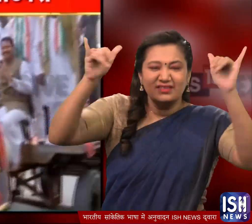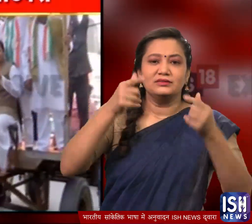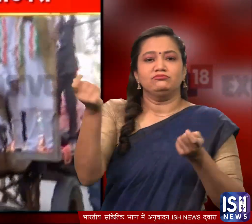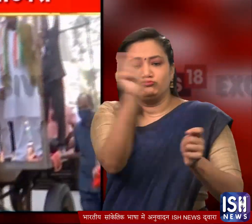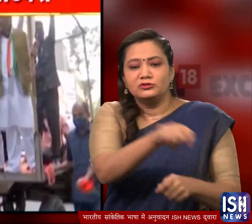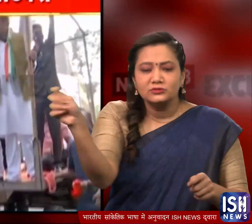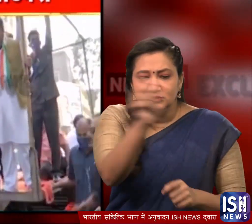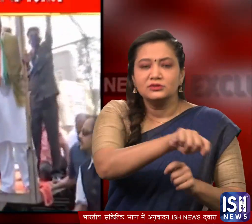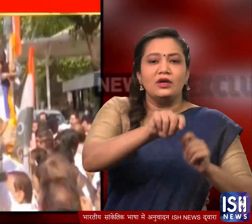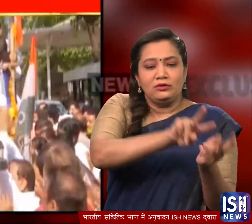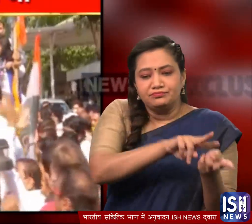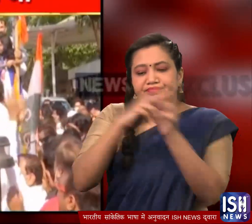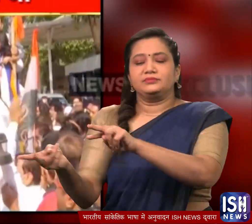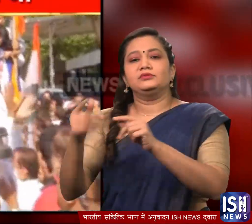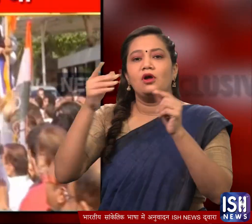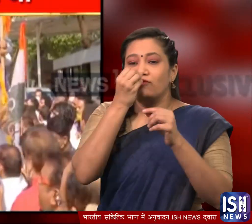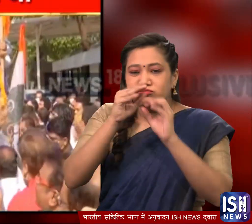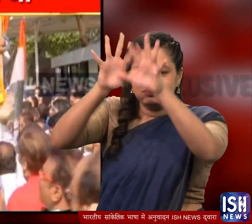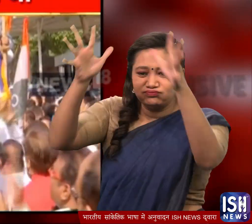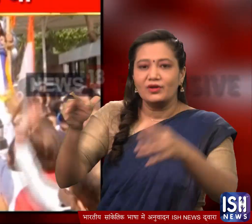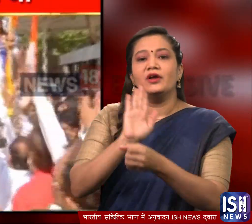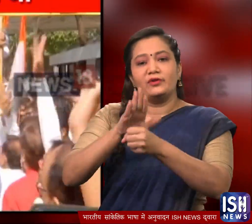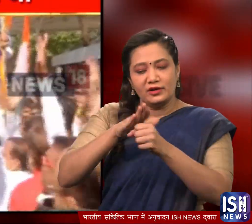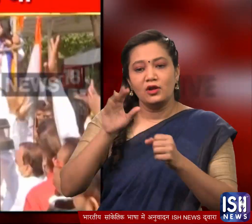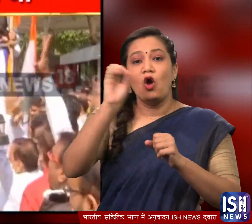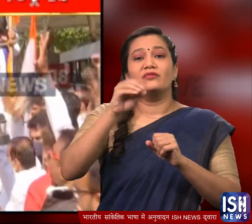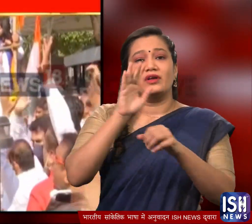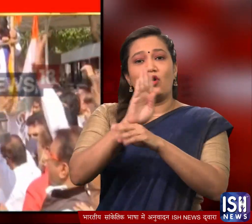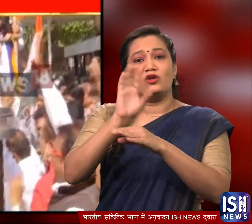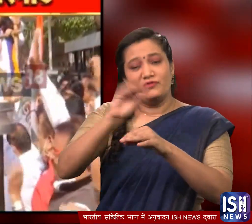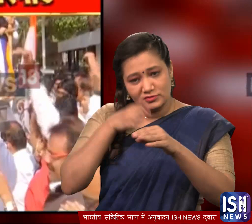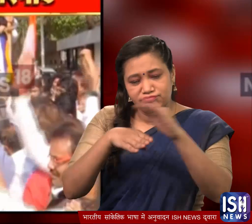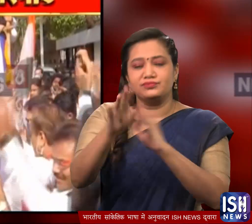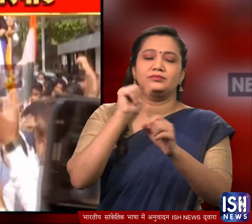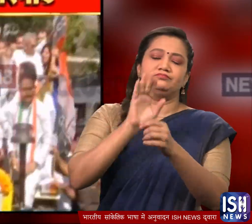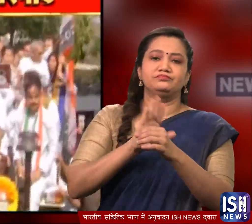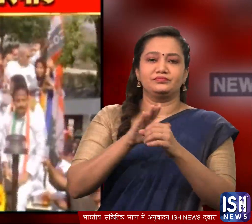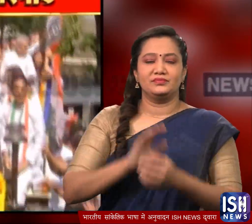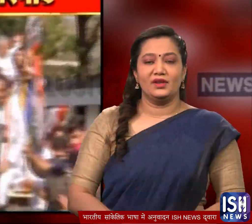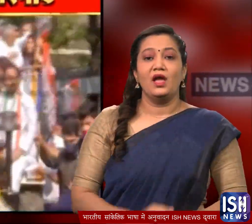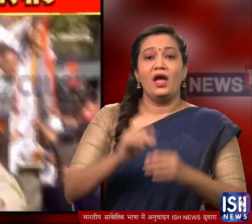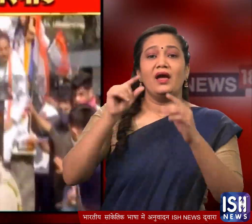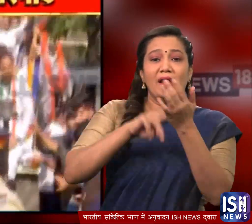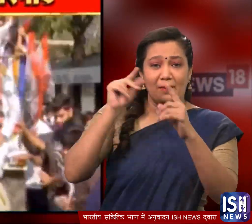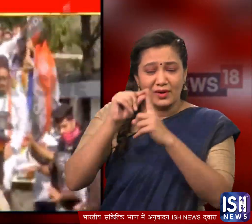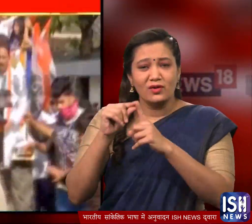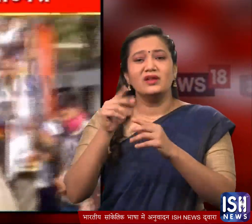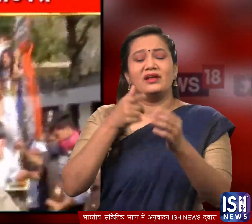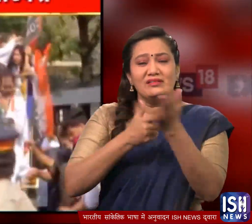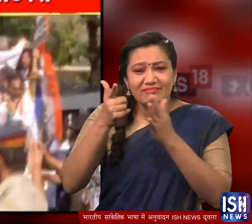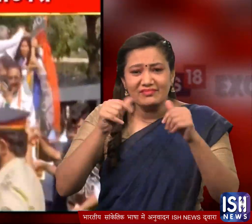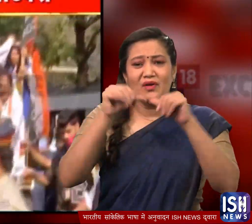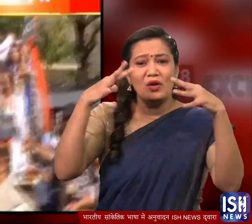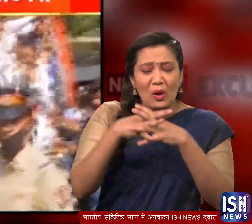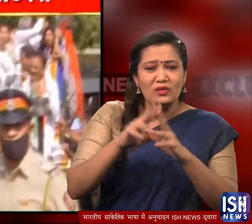चलाने के बाद वो फूलों से सजे एक ट्रैक्टर पर सवार हो गए और पार्टी दफ्तर की तरफ बढ़ने लगे। इस दौरान पटोले ने किसानों से के मुद्दे